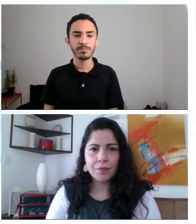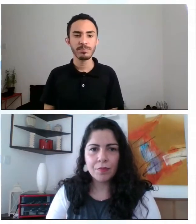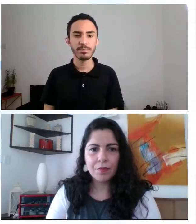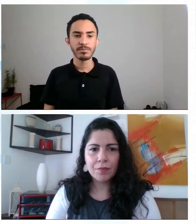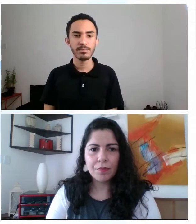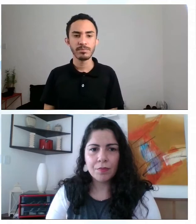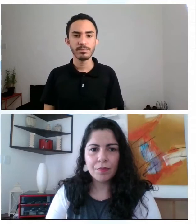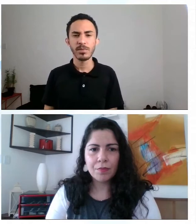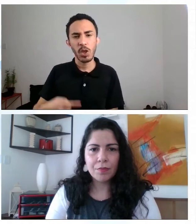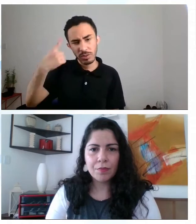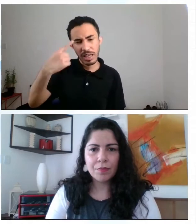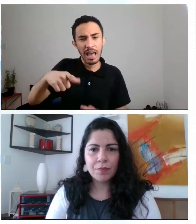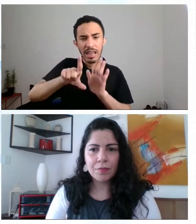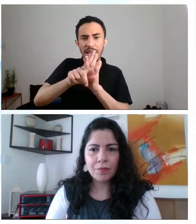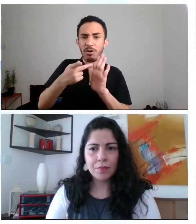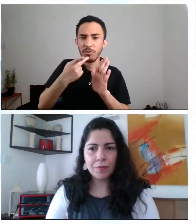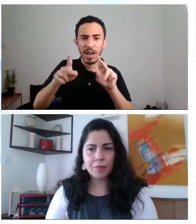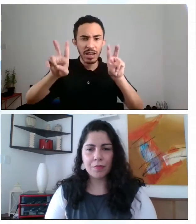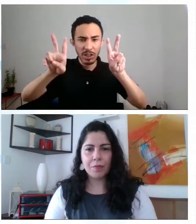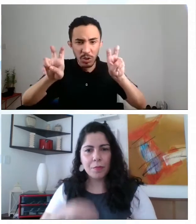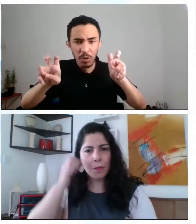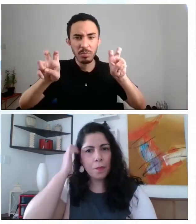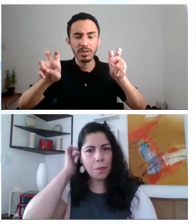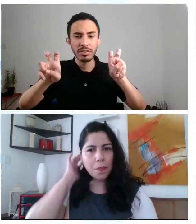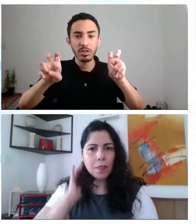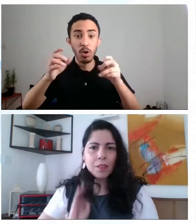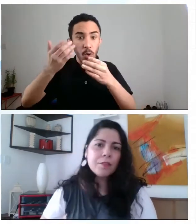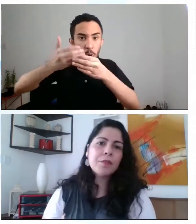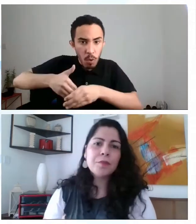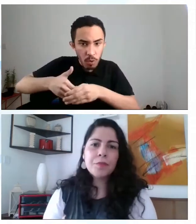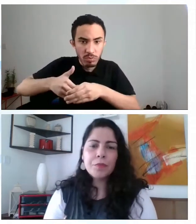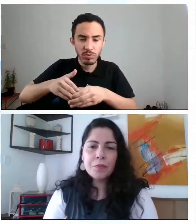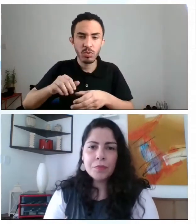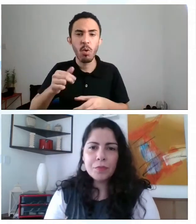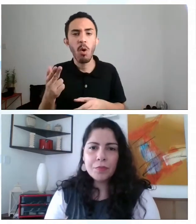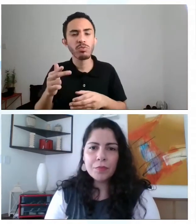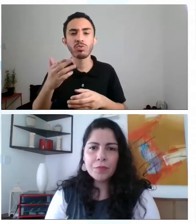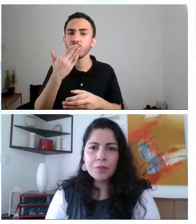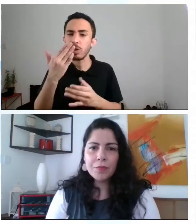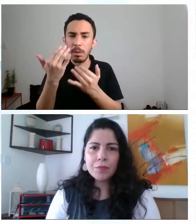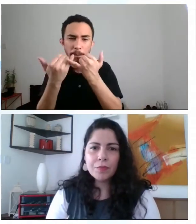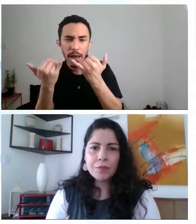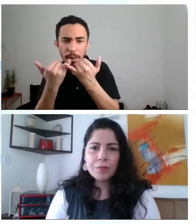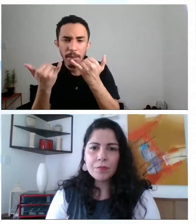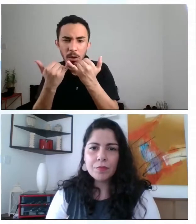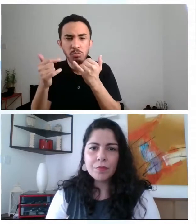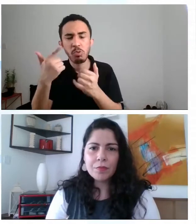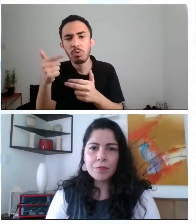Eu não sei se a lei chega a especificar que é apenas por concurso ou alguma coisa do tipo. Né?